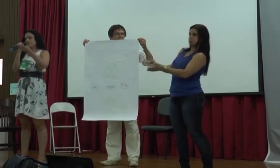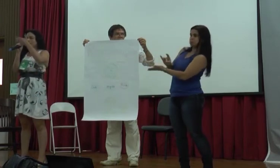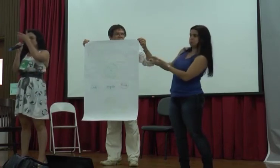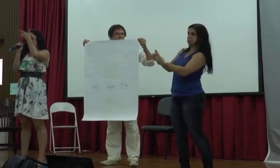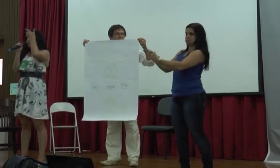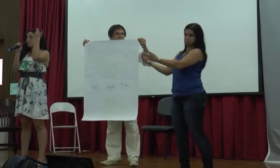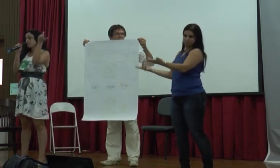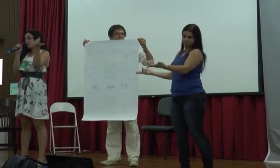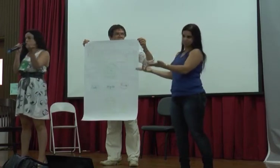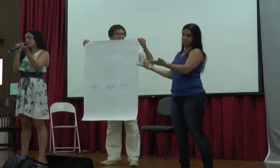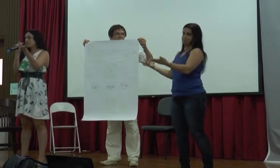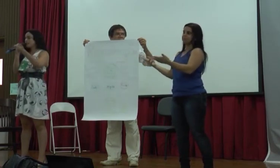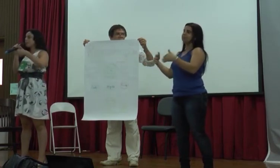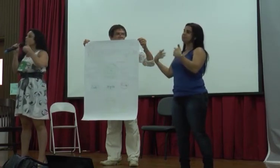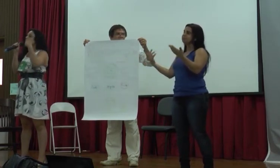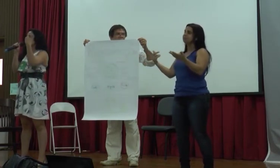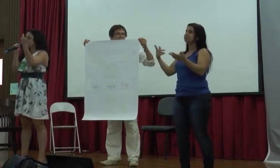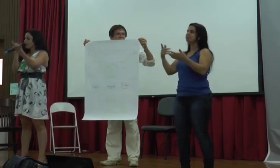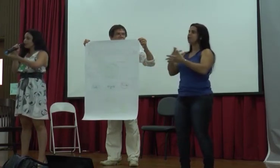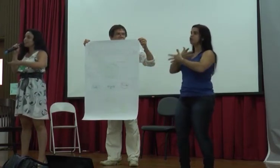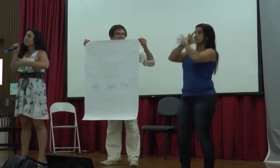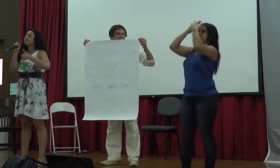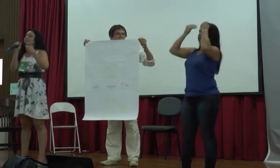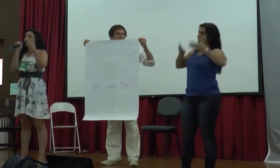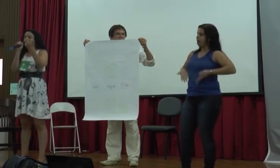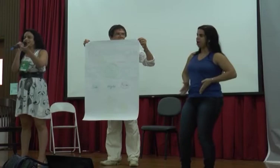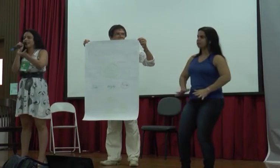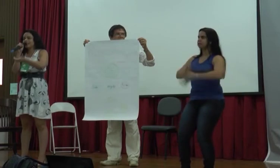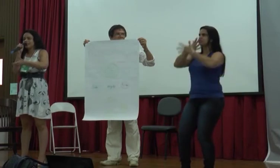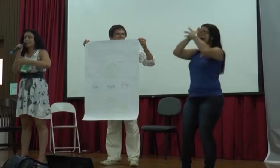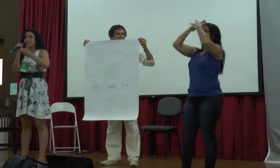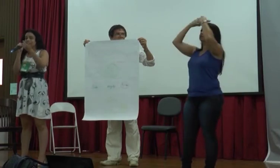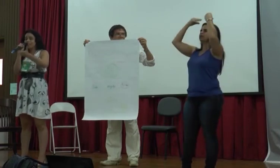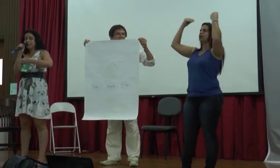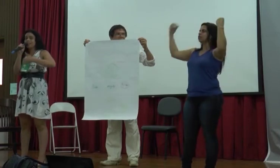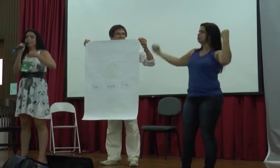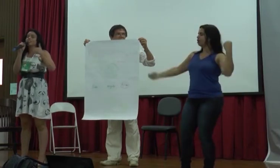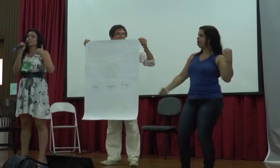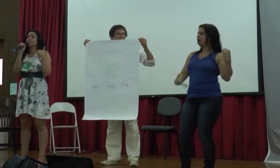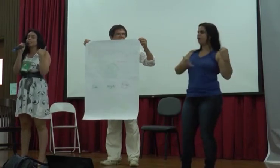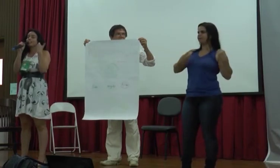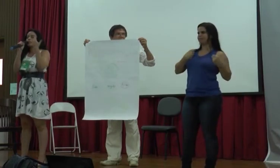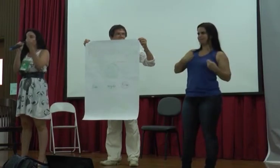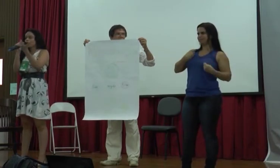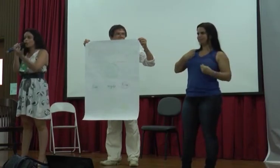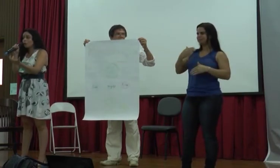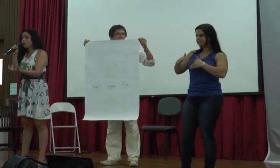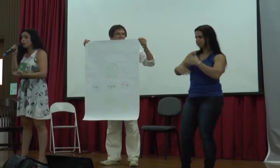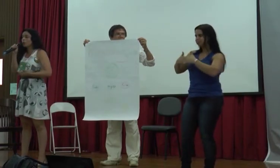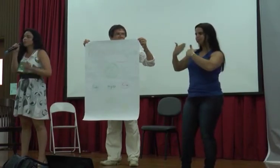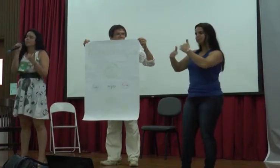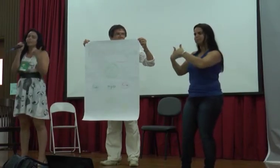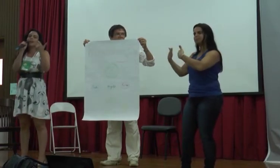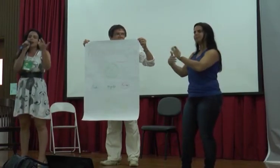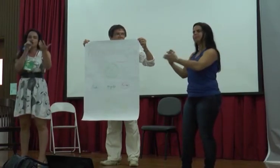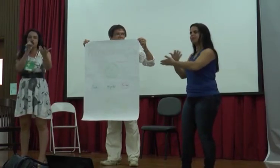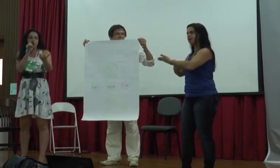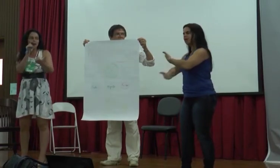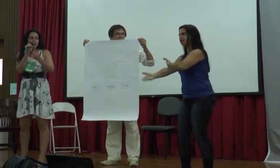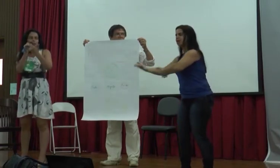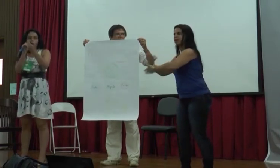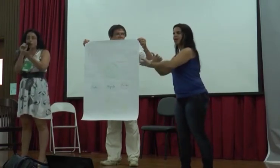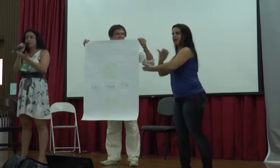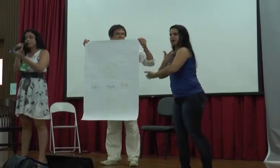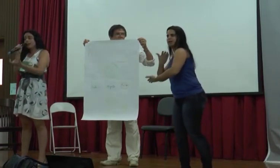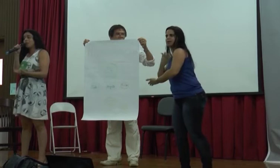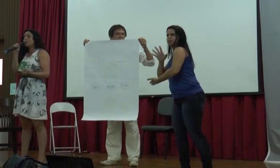Então, você tem esse véu do esquecimento, você vai ali, você vai crescer, você vai ter que desenvolver o amor, né, ao seu